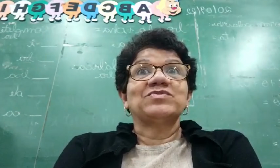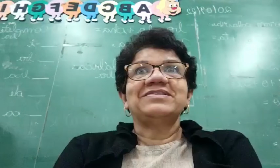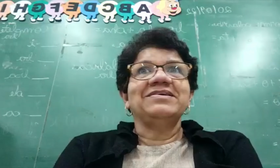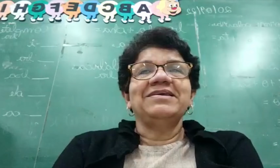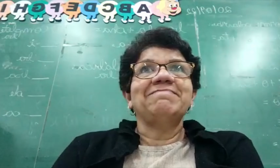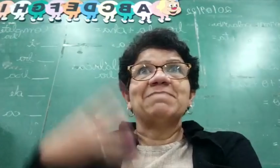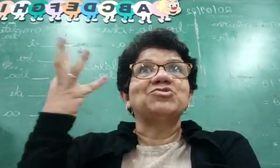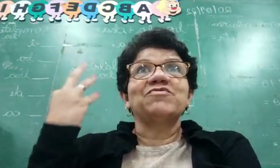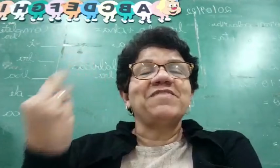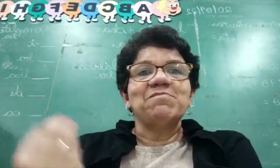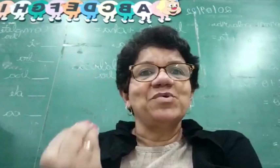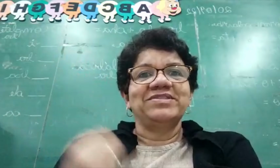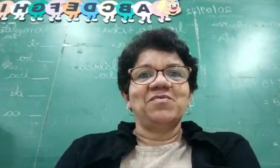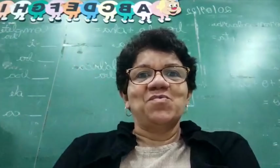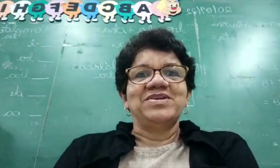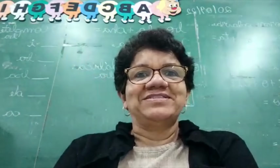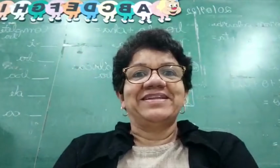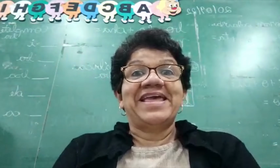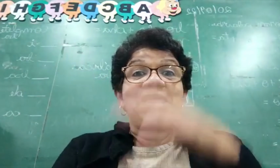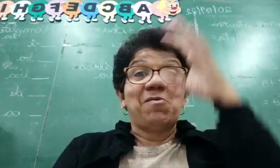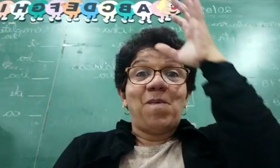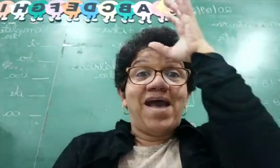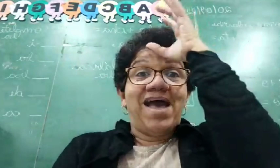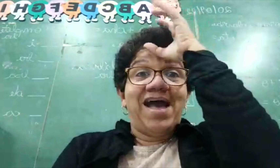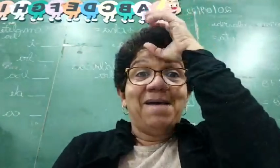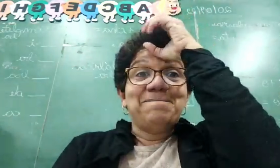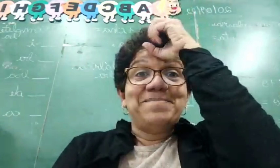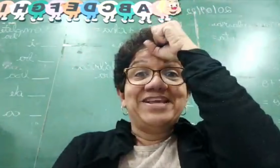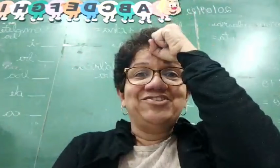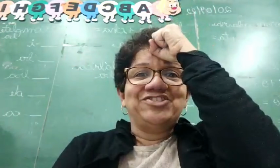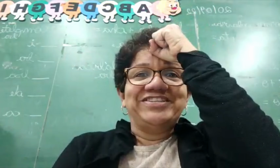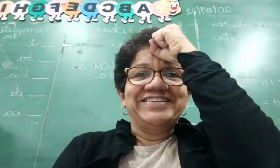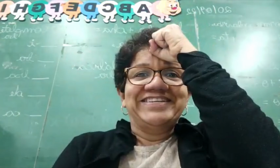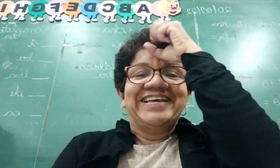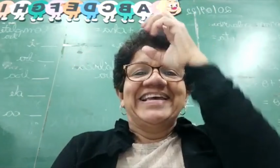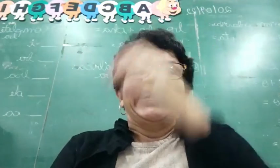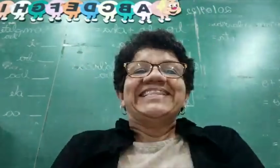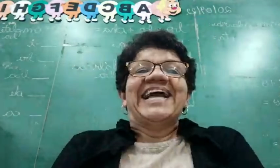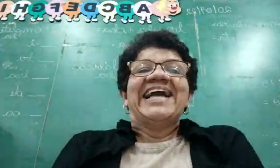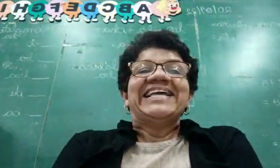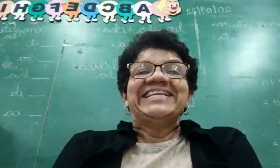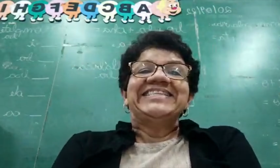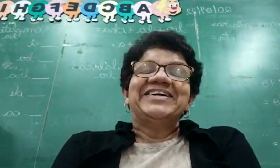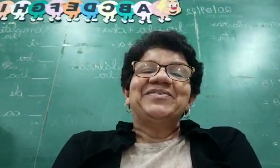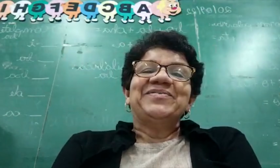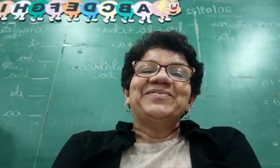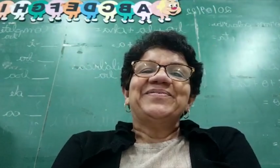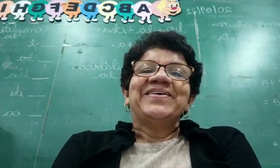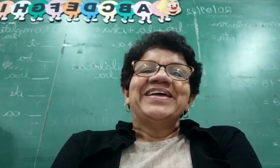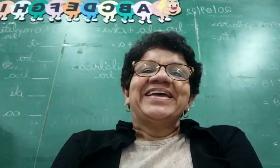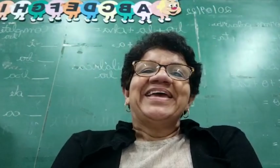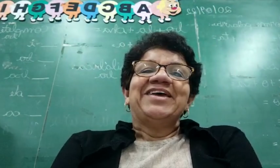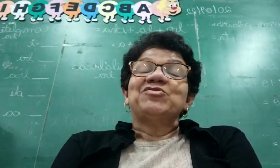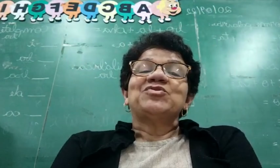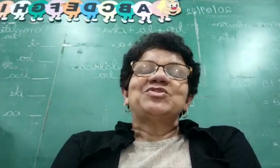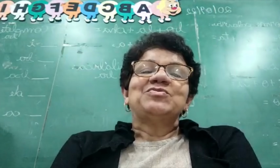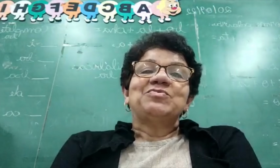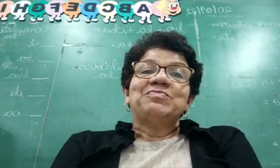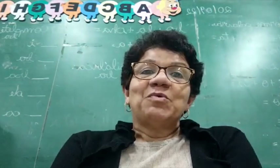consegui absorver muita coisa, né? Eu aprendi. Então, eu dou